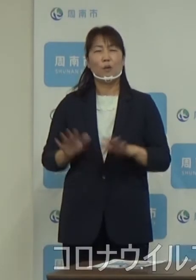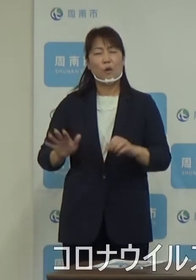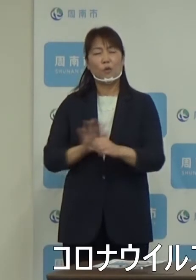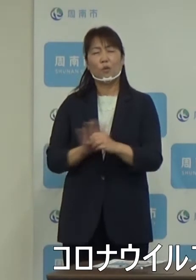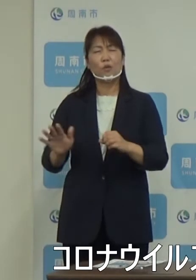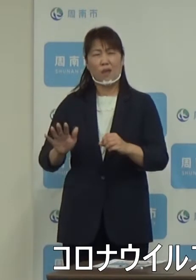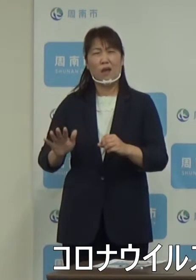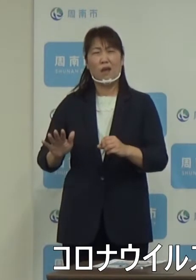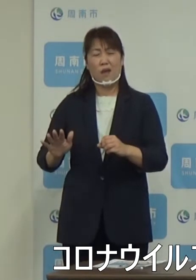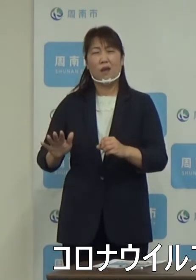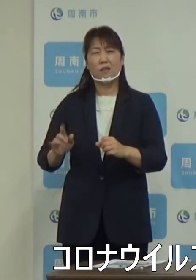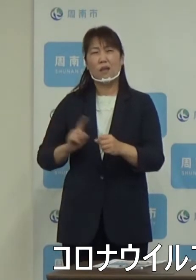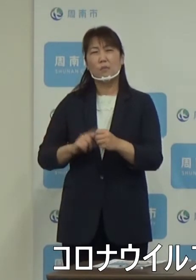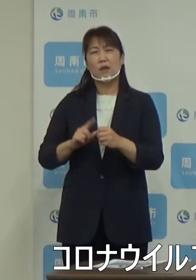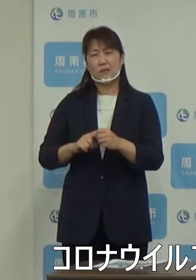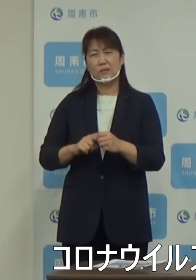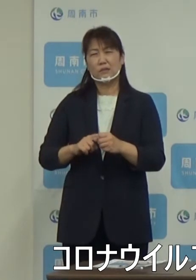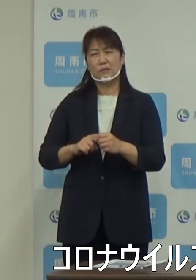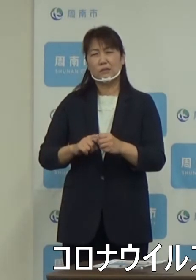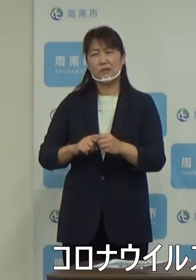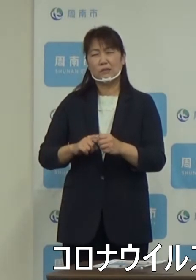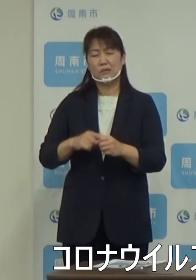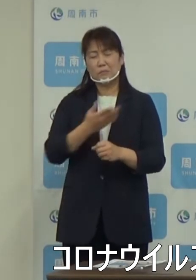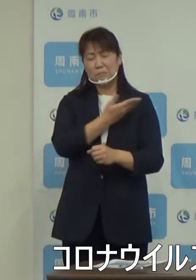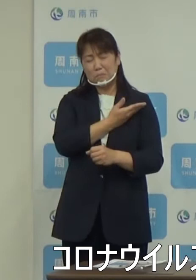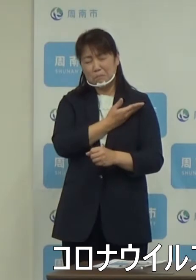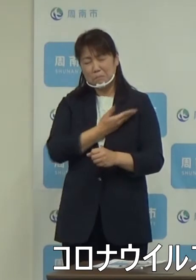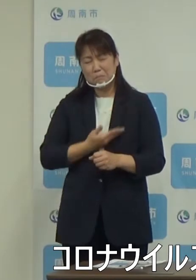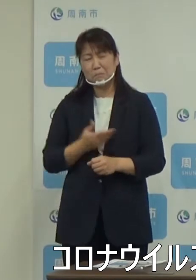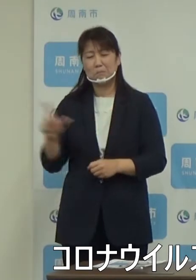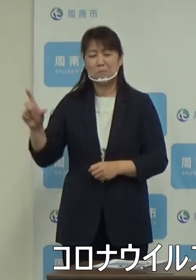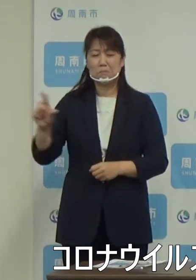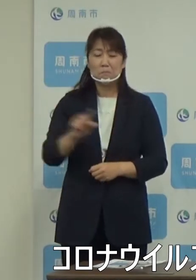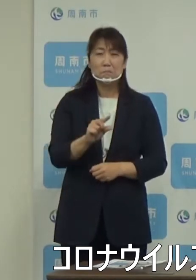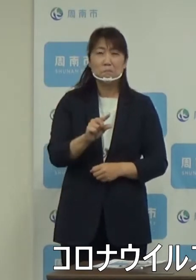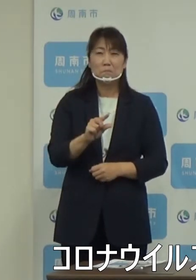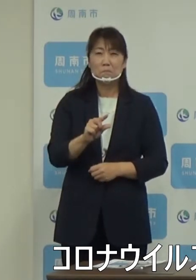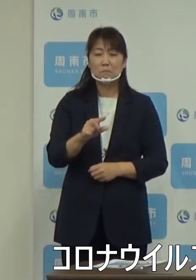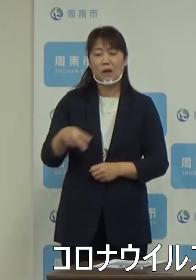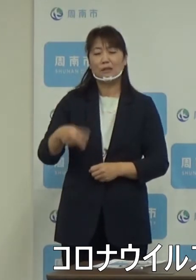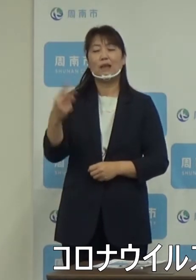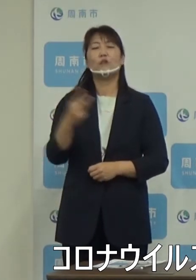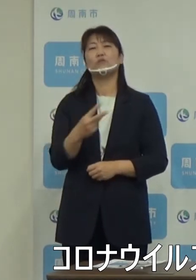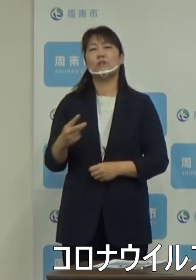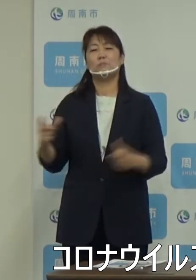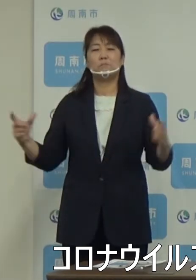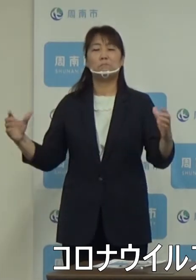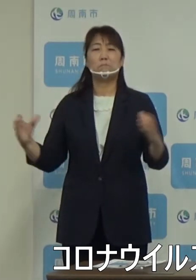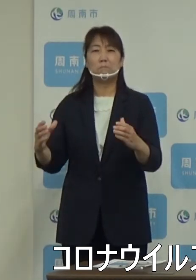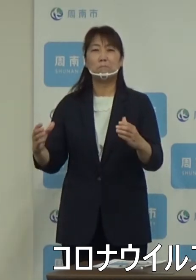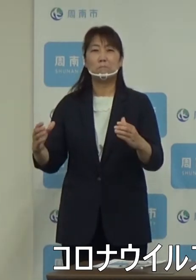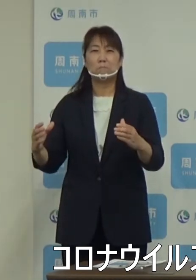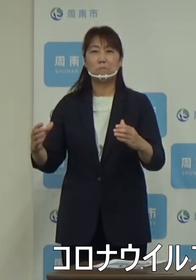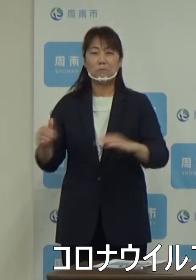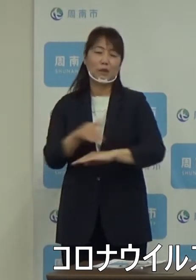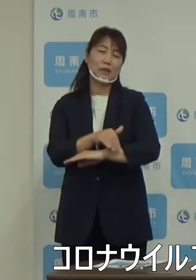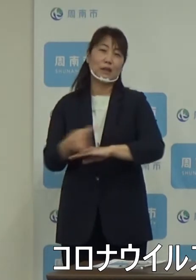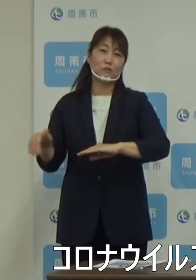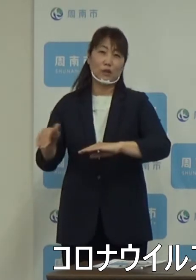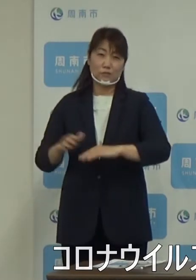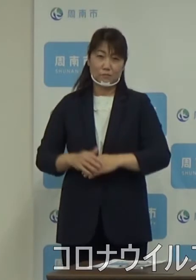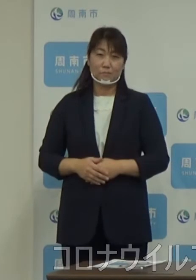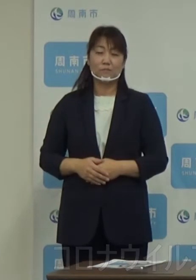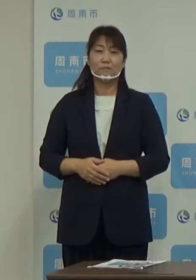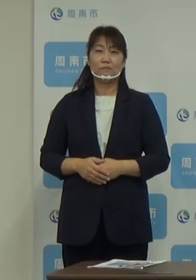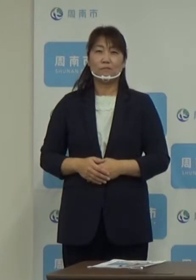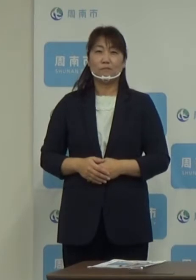ロナの影響から規模を縮小し、総勢約200名の参集で実施することとし